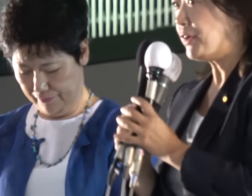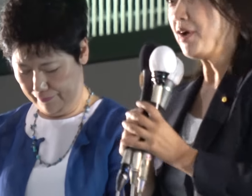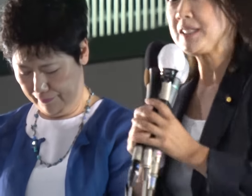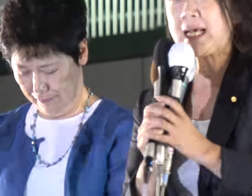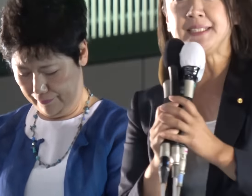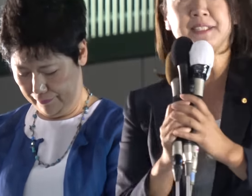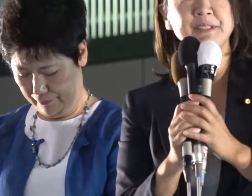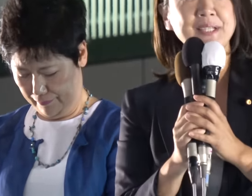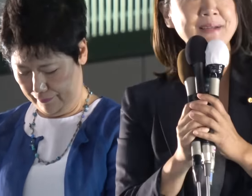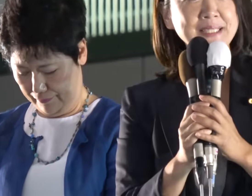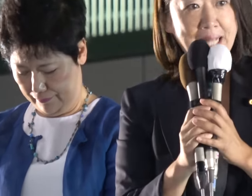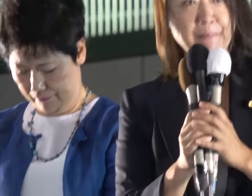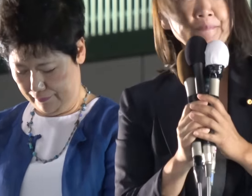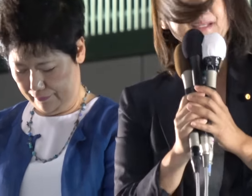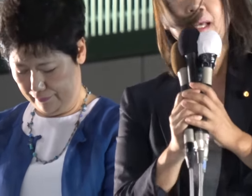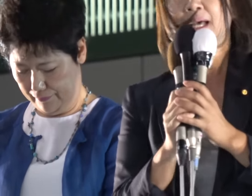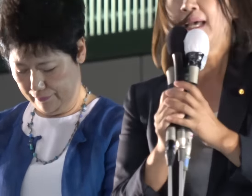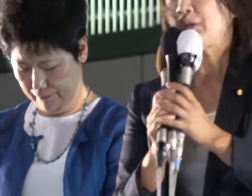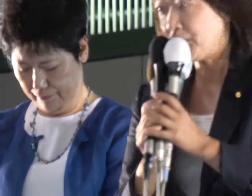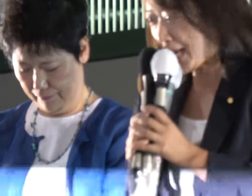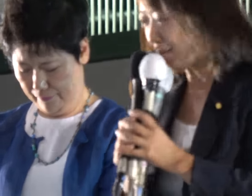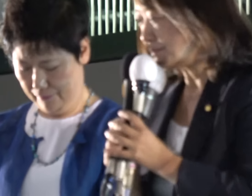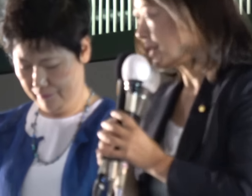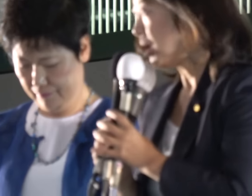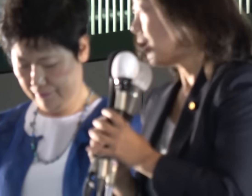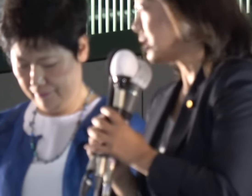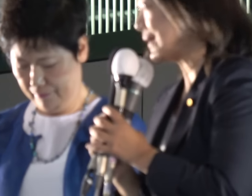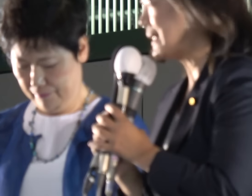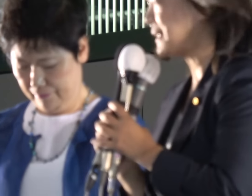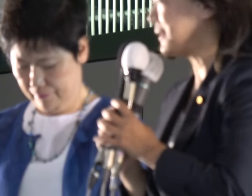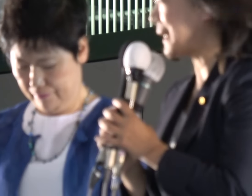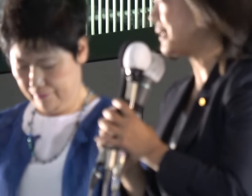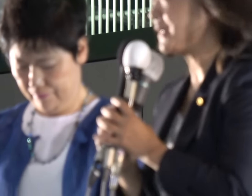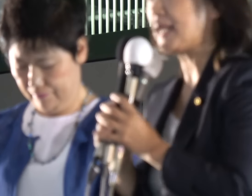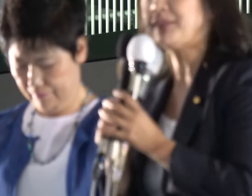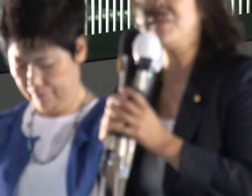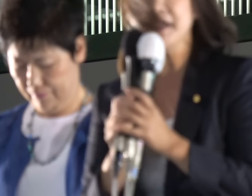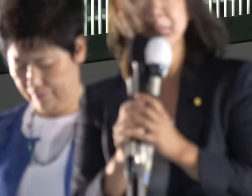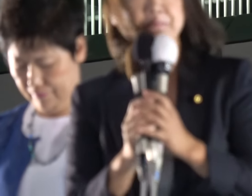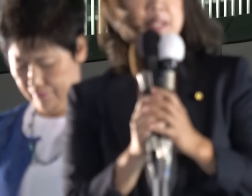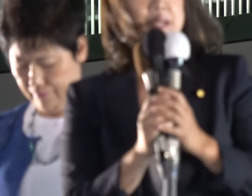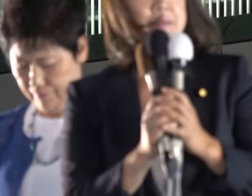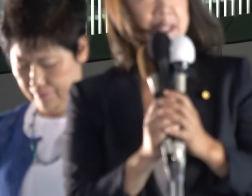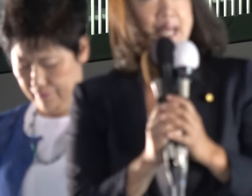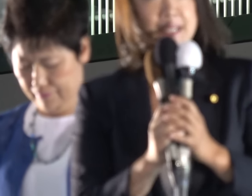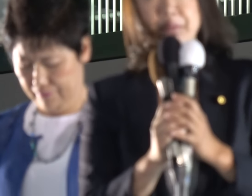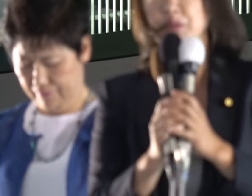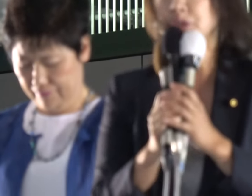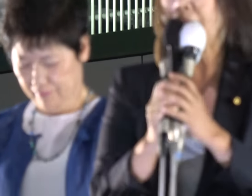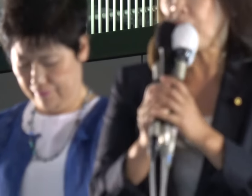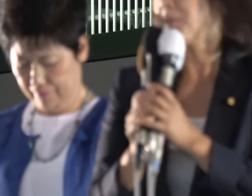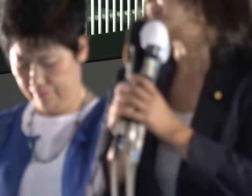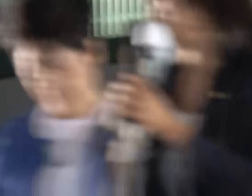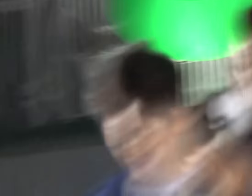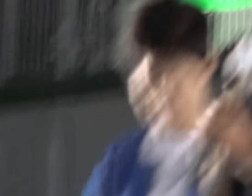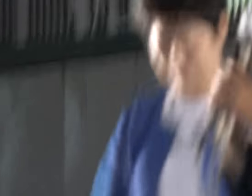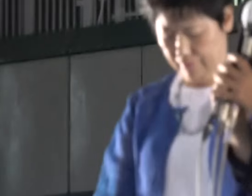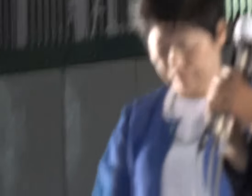はい、いよいよ最終日となりました。この間小沢一郎代表先頭に、また山本太